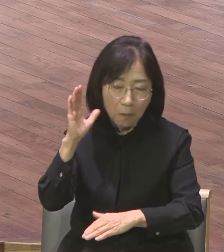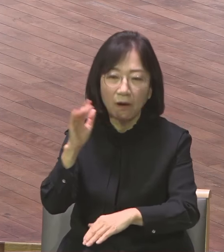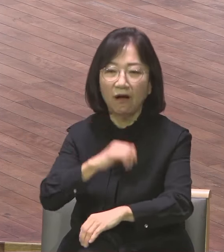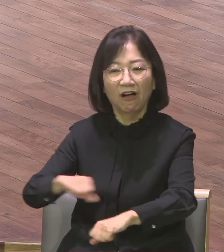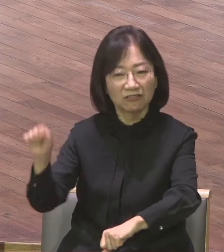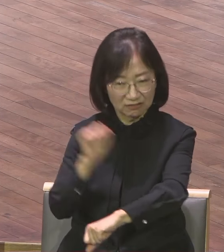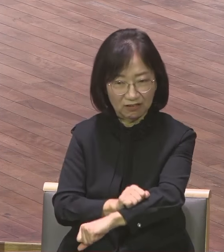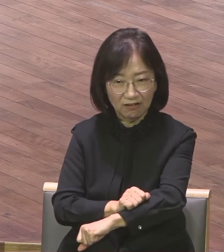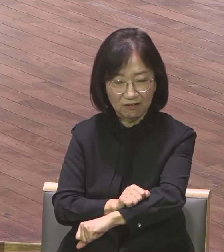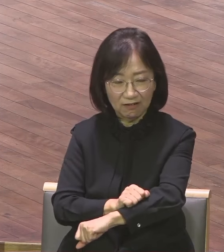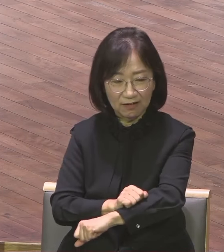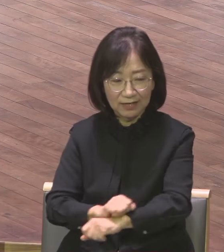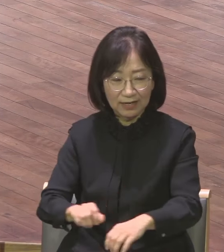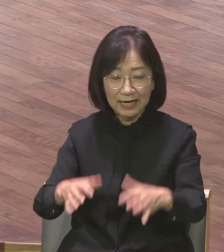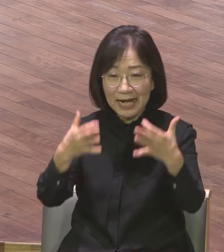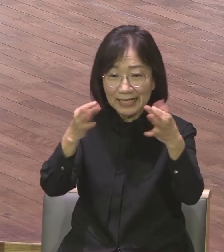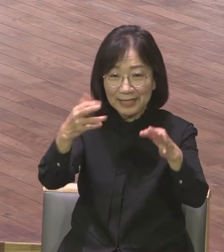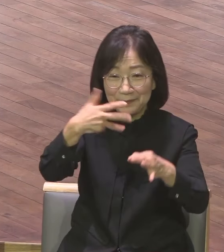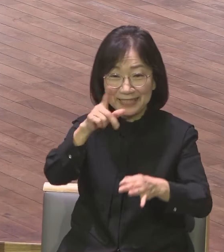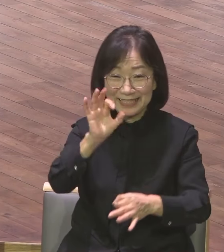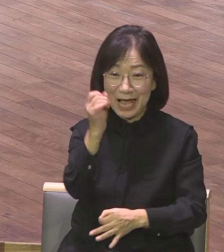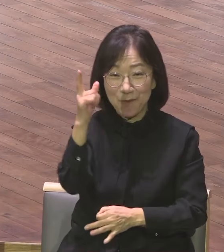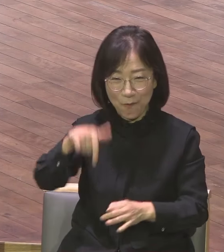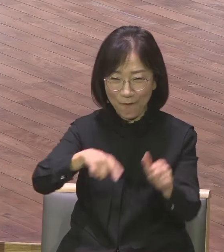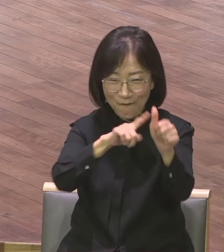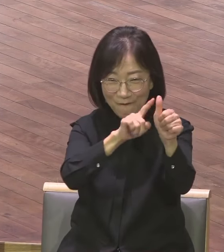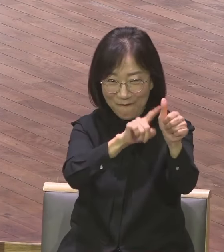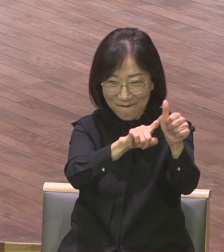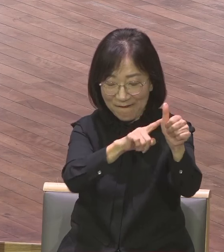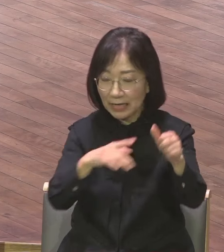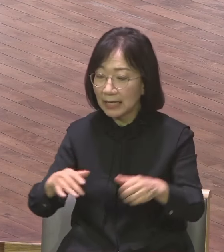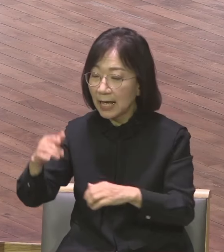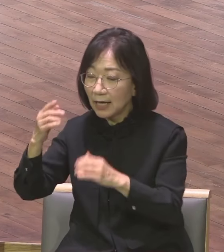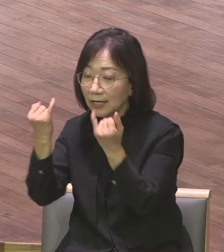이 김창욱 교수에게 여학생 한 번 질문했습니다.